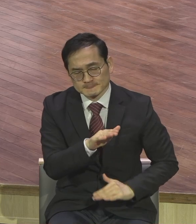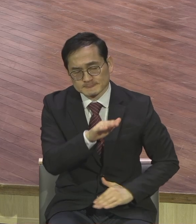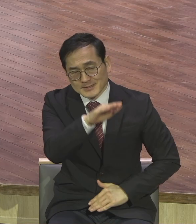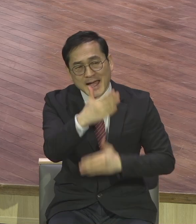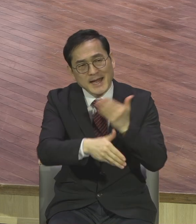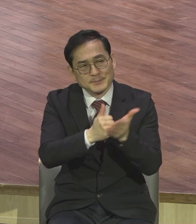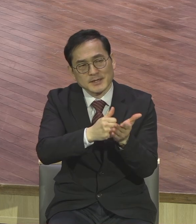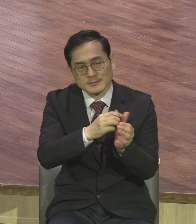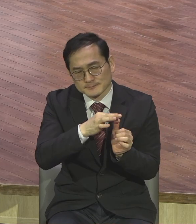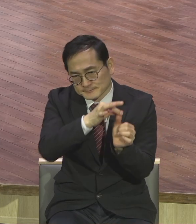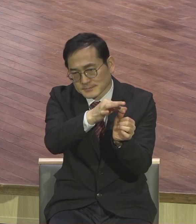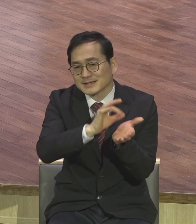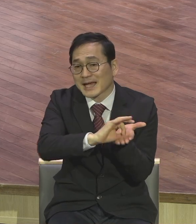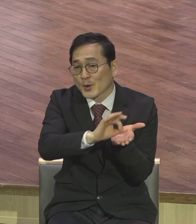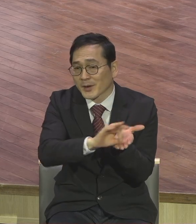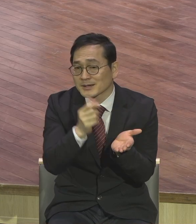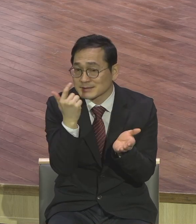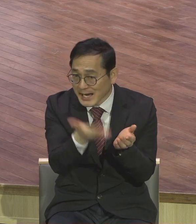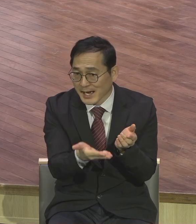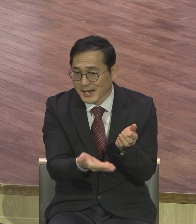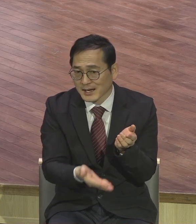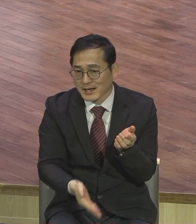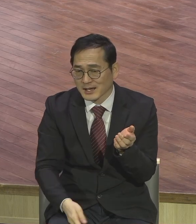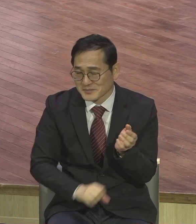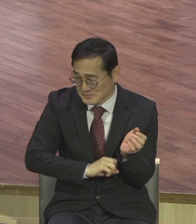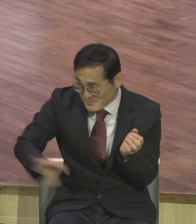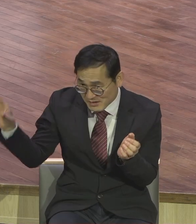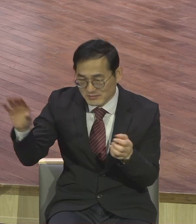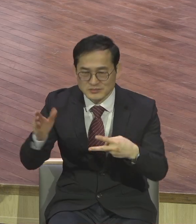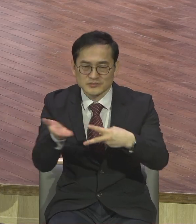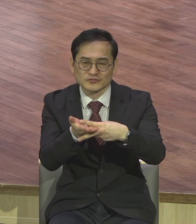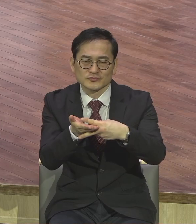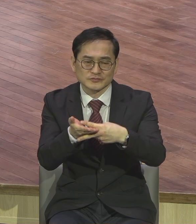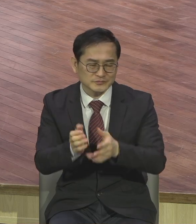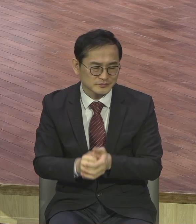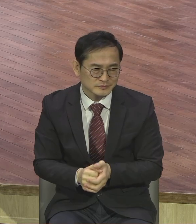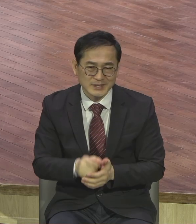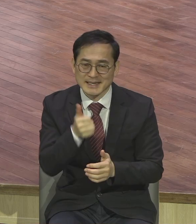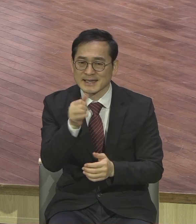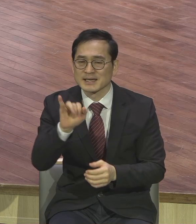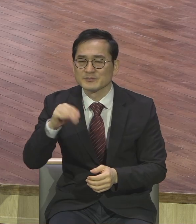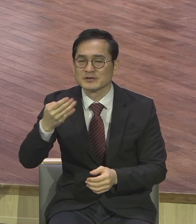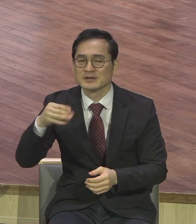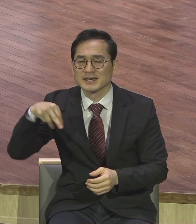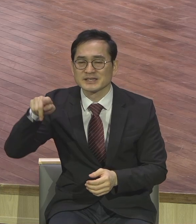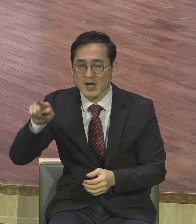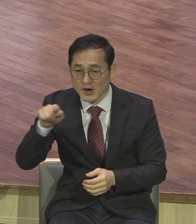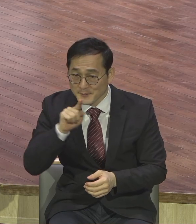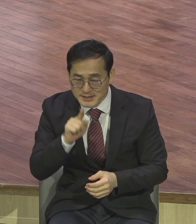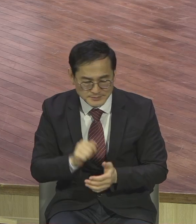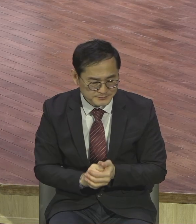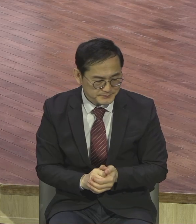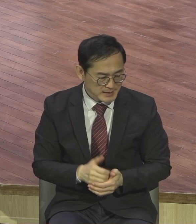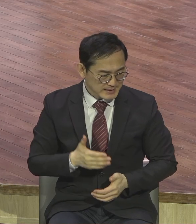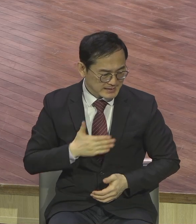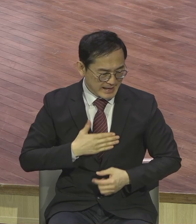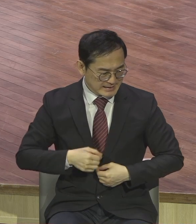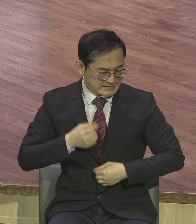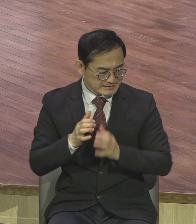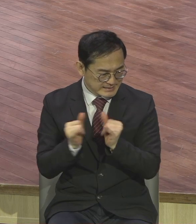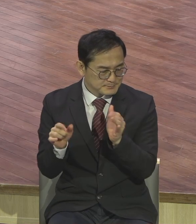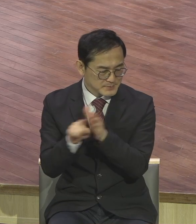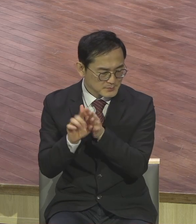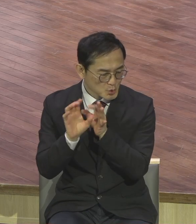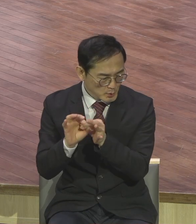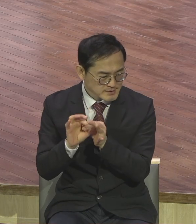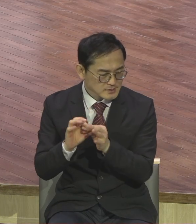10장 38절로 39절에 보면 이렇게 강조합니다. 나의 의인은 믿음으로 말미암아 살리라. 또한